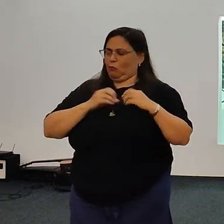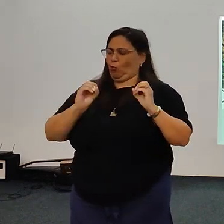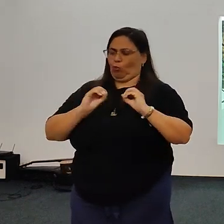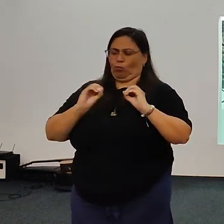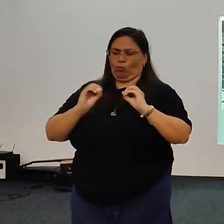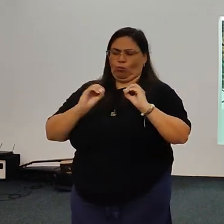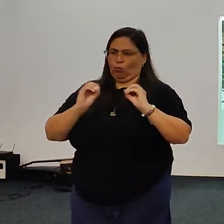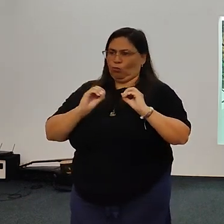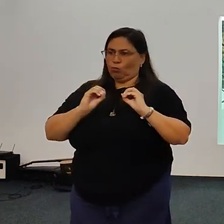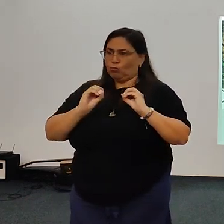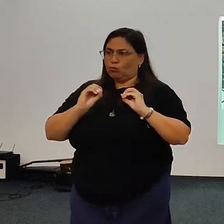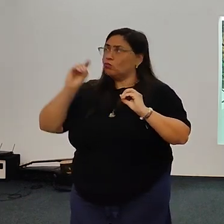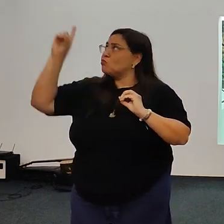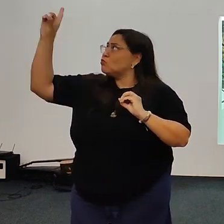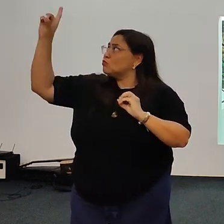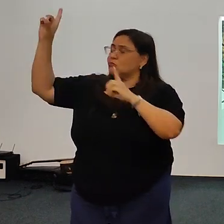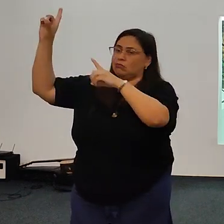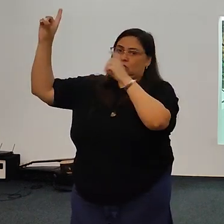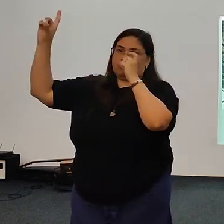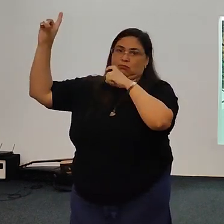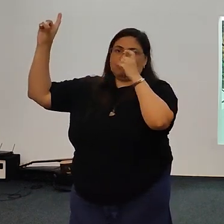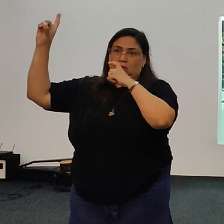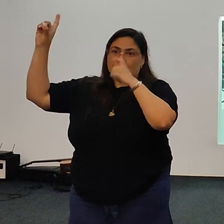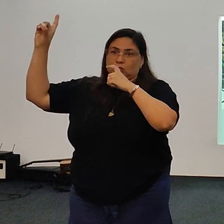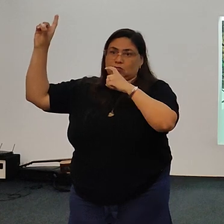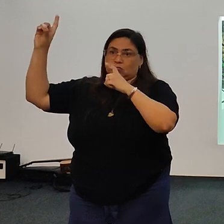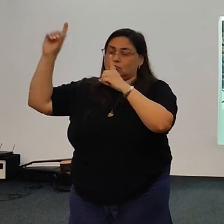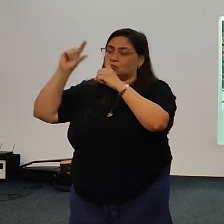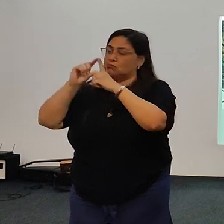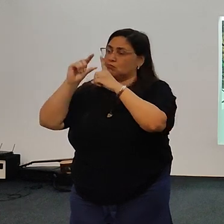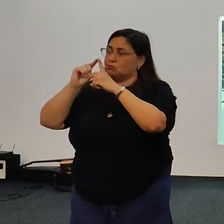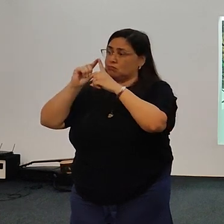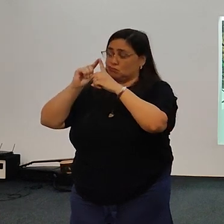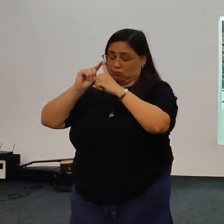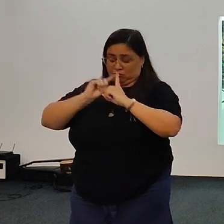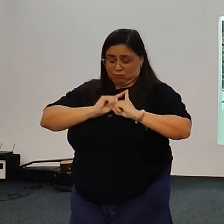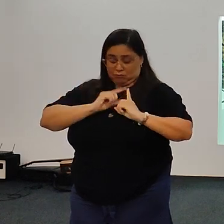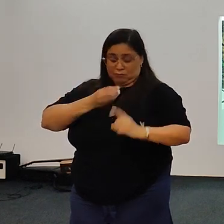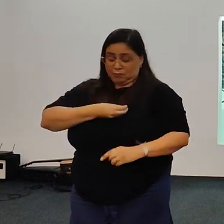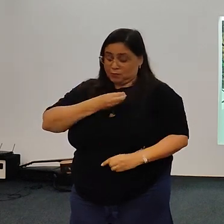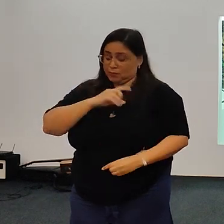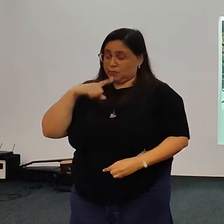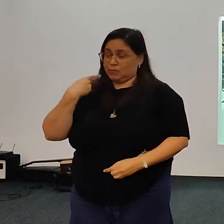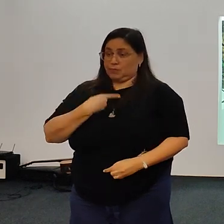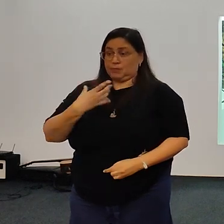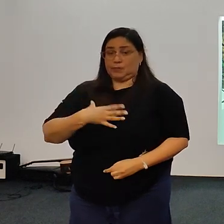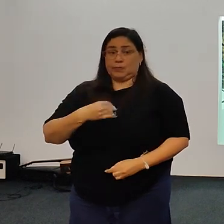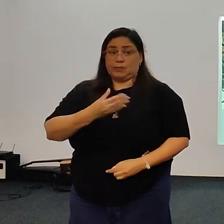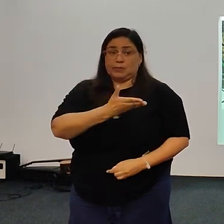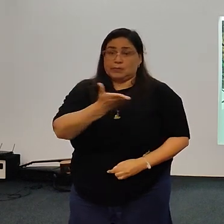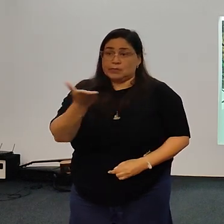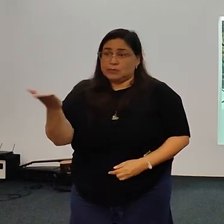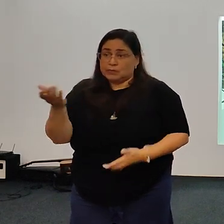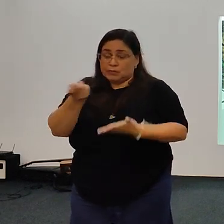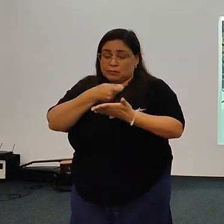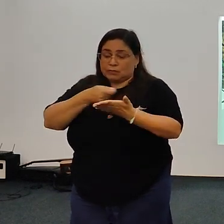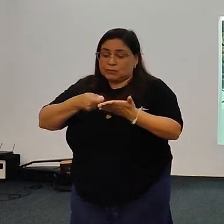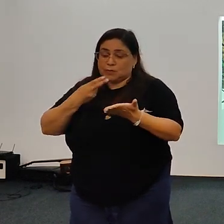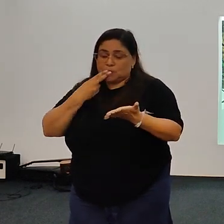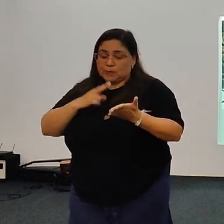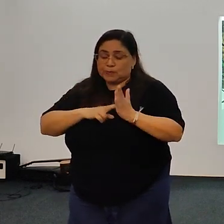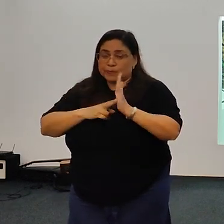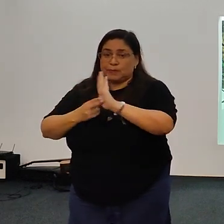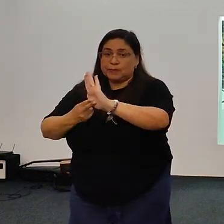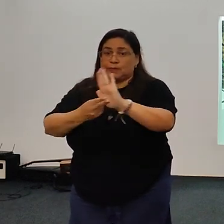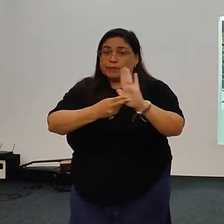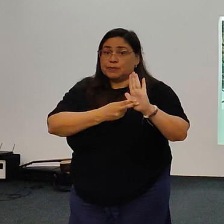pecado, fazemos de Deus um mentiroso e a sua palavra não está em nós. Meus filhinhos, escrevo a vocês essas